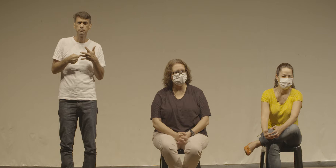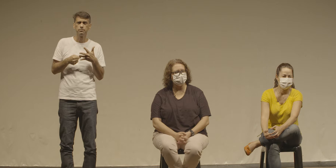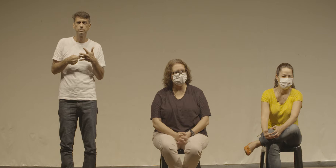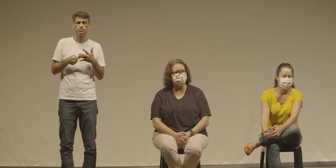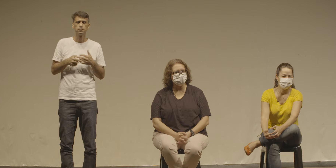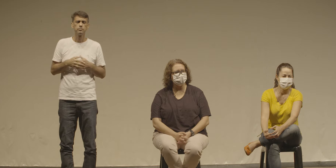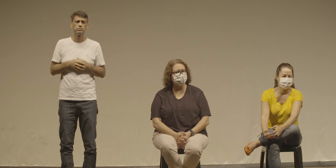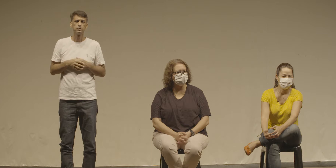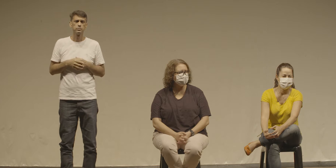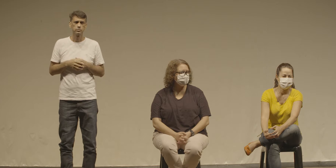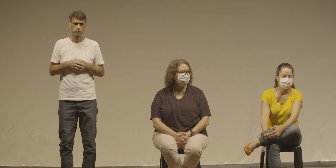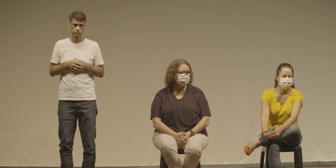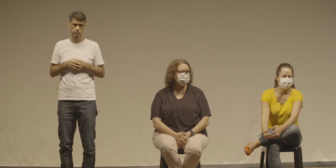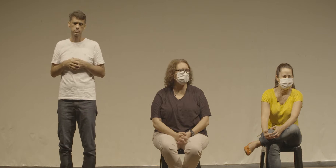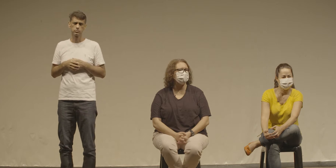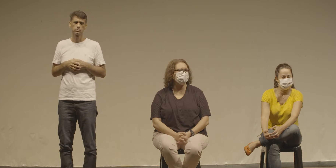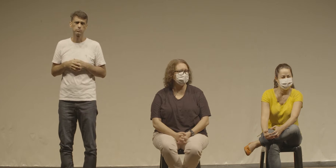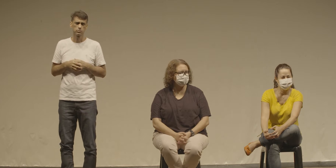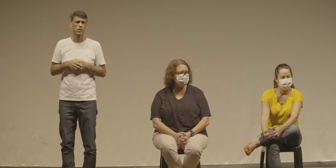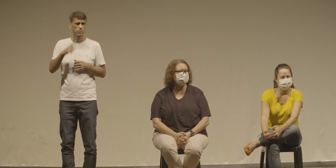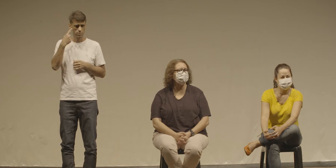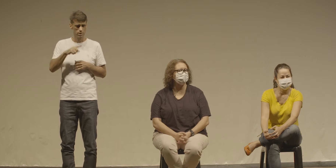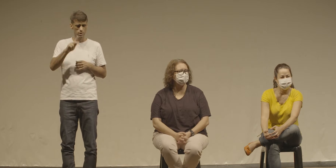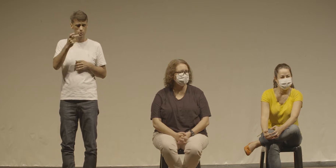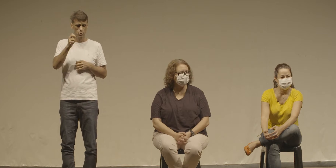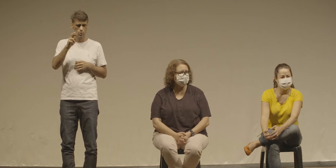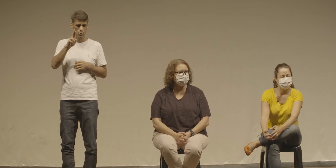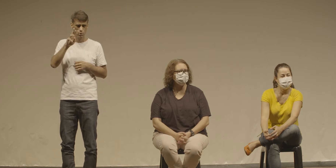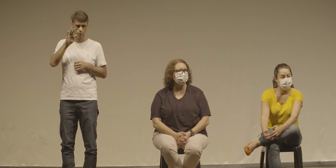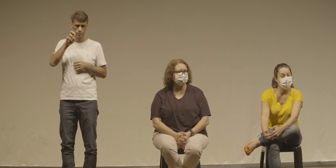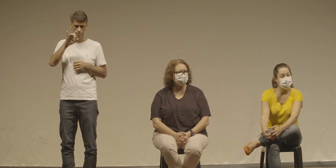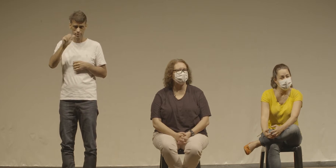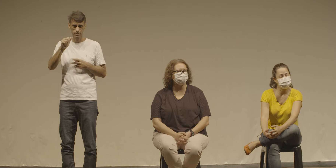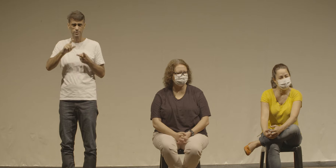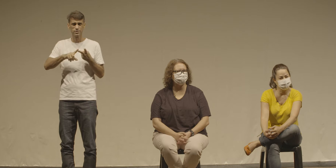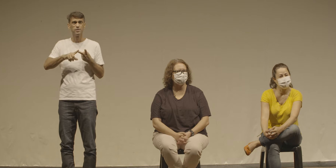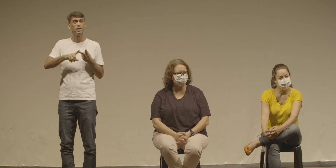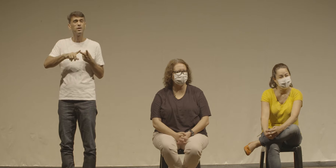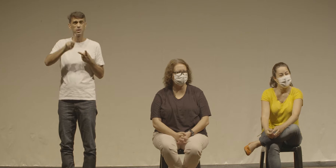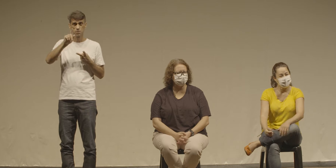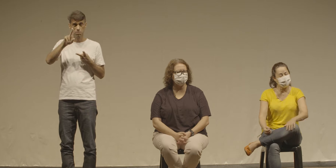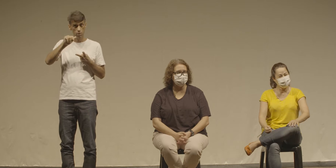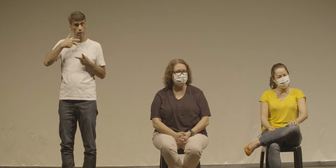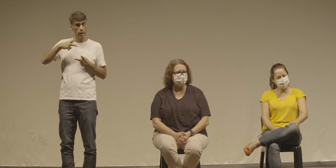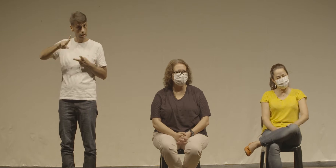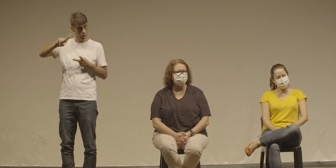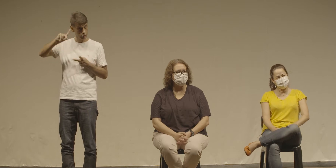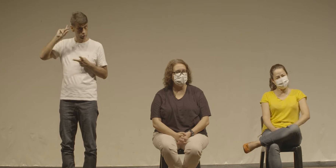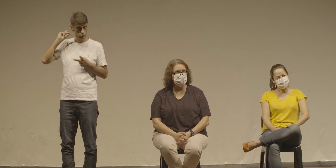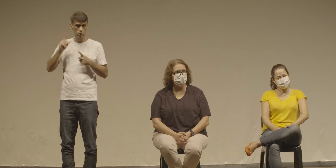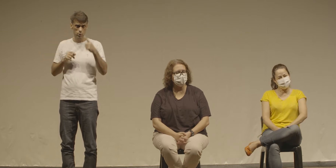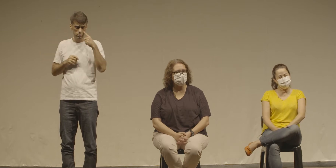fiquei até... Eu não sabia que a Hortência, a Paula, que elas eram tão antigas, né? Eu pensei que fossem mais atuais,